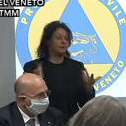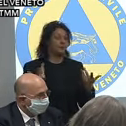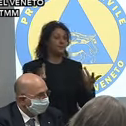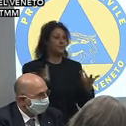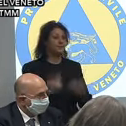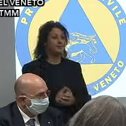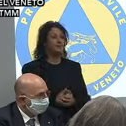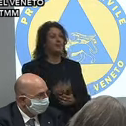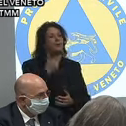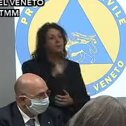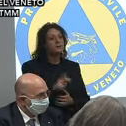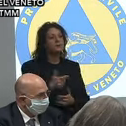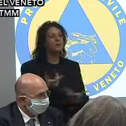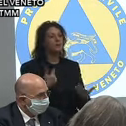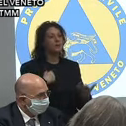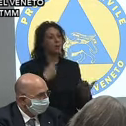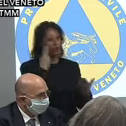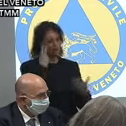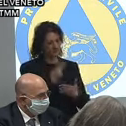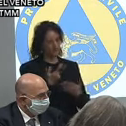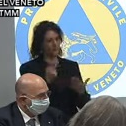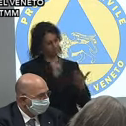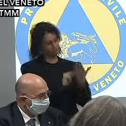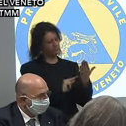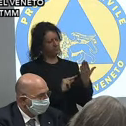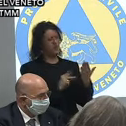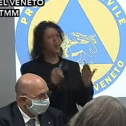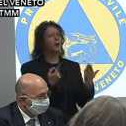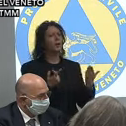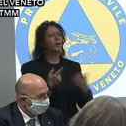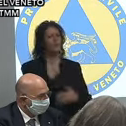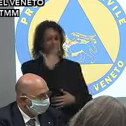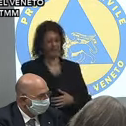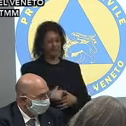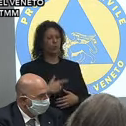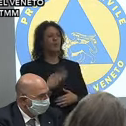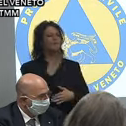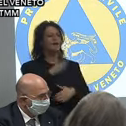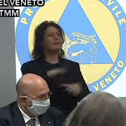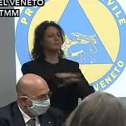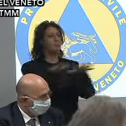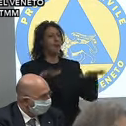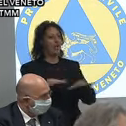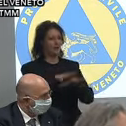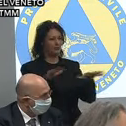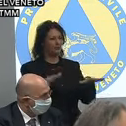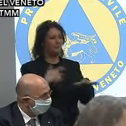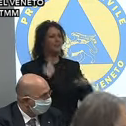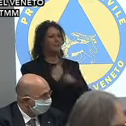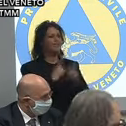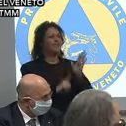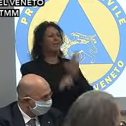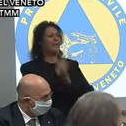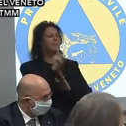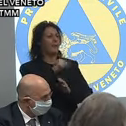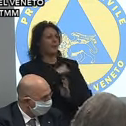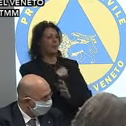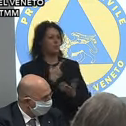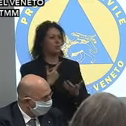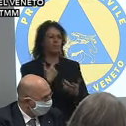quando leggo nella bozza che uno va in spiaggia e vuole misurare la temperatura, sto pensando che poi sono 38 gradi, non so se